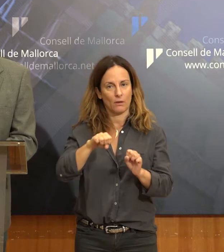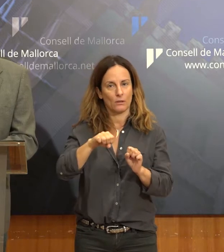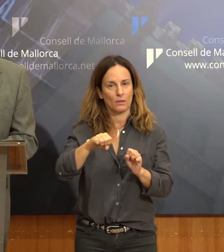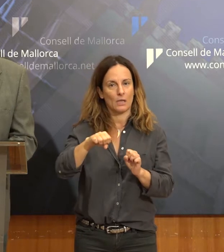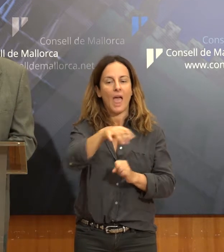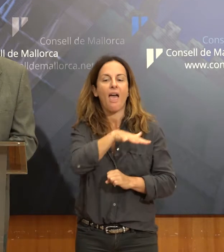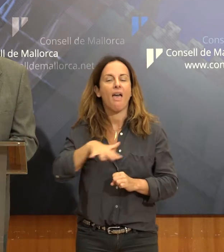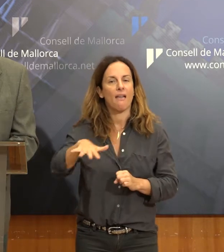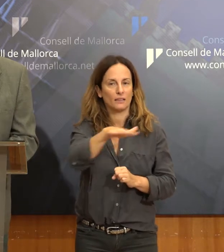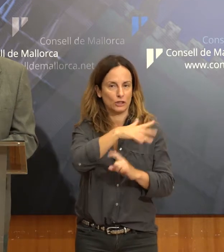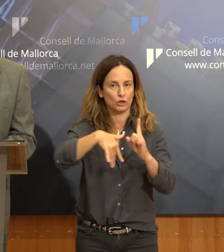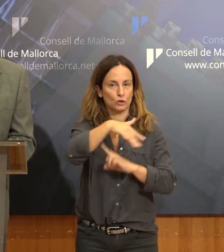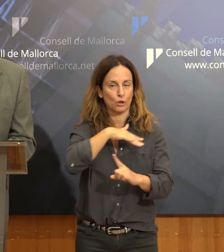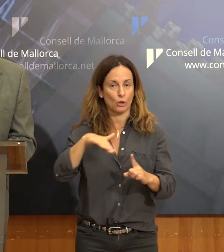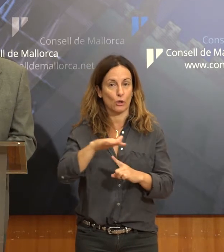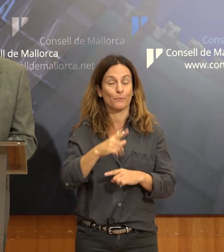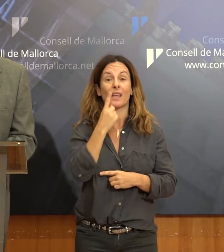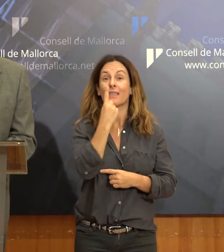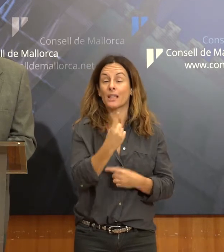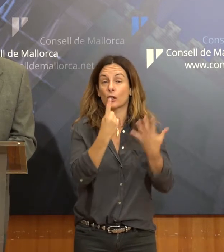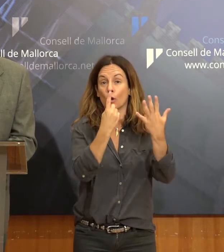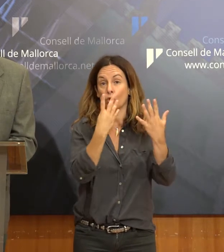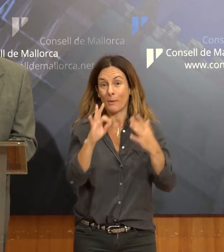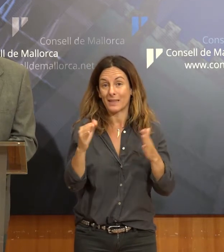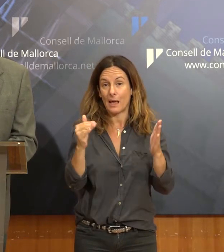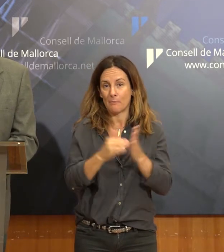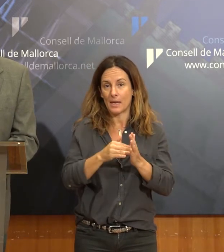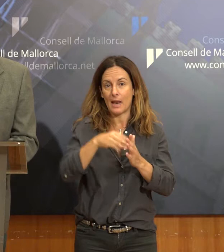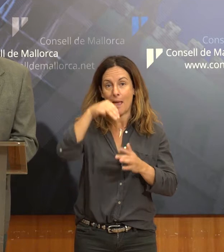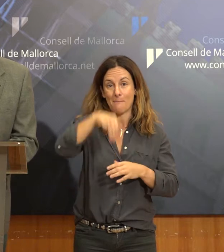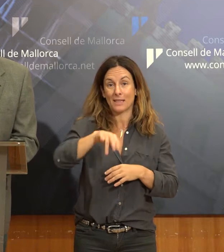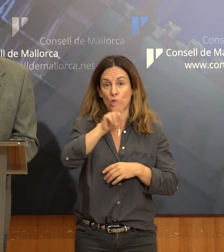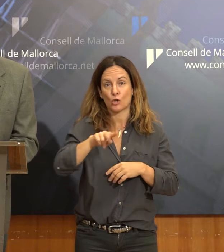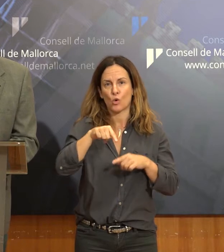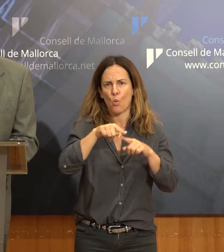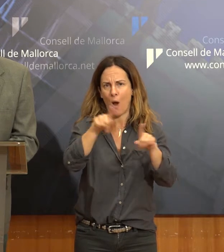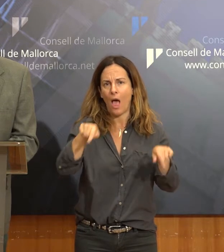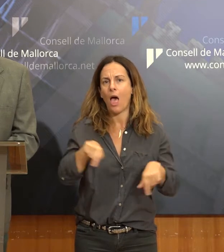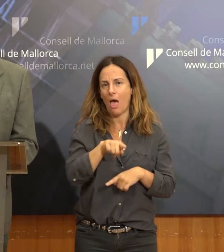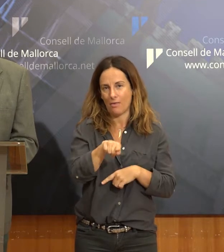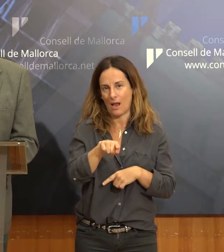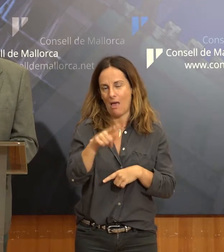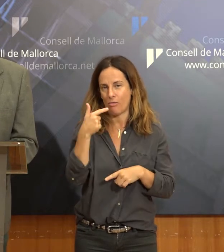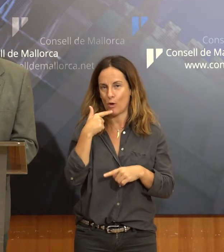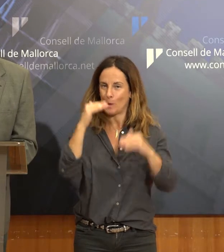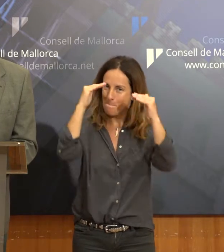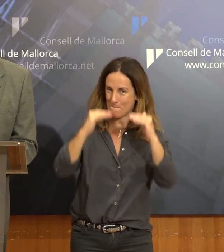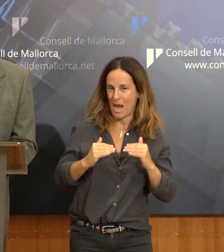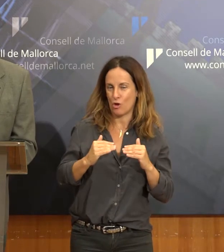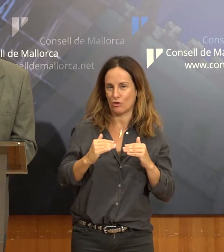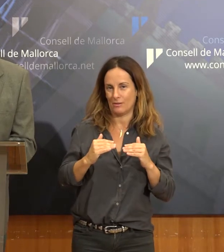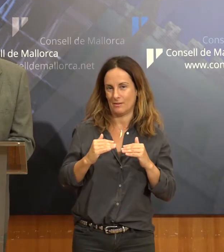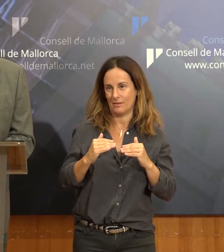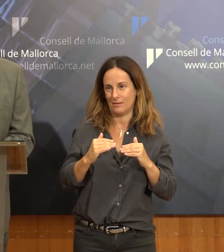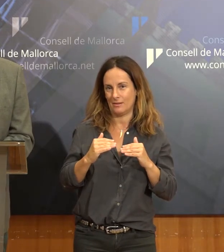deixen d'afectar 190.000 metres quadrats menys o manco de territori respecte